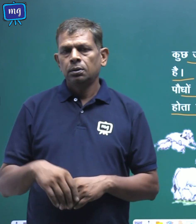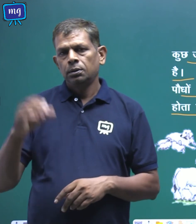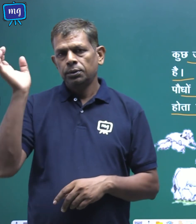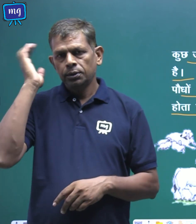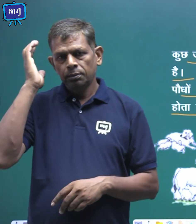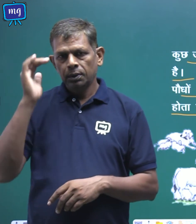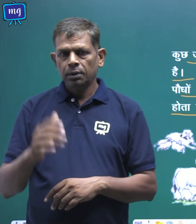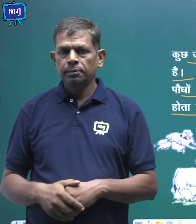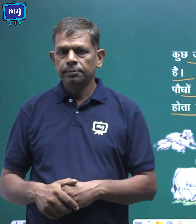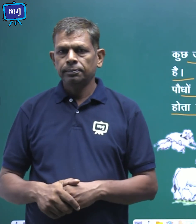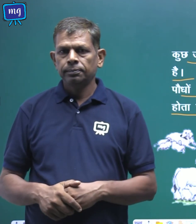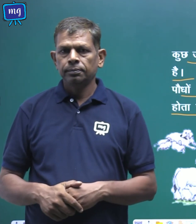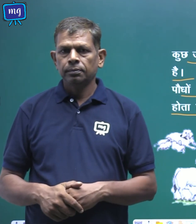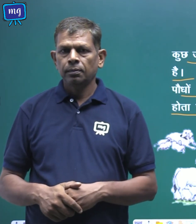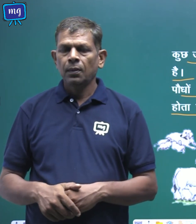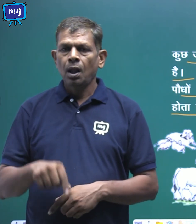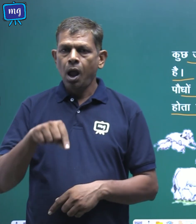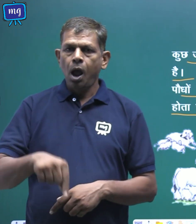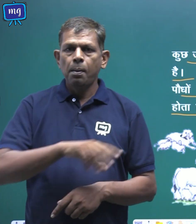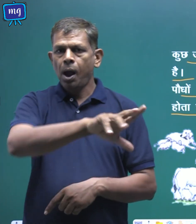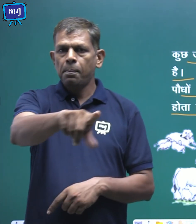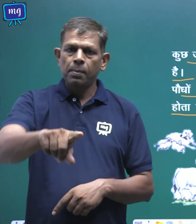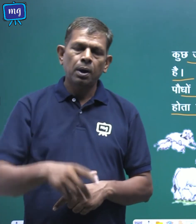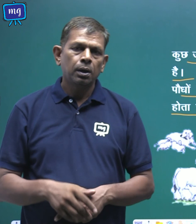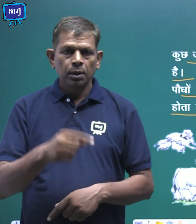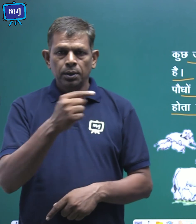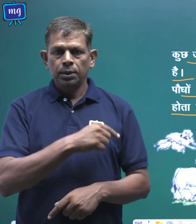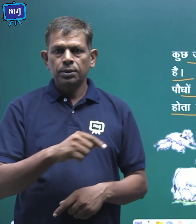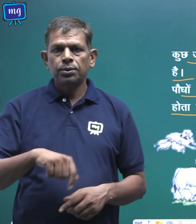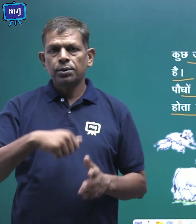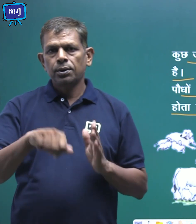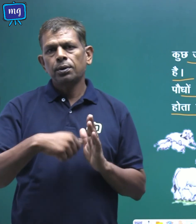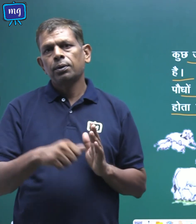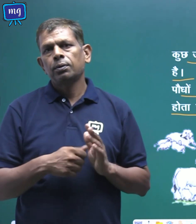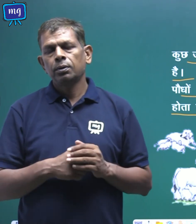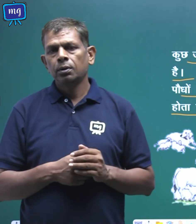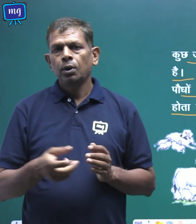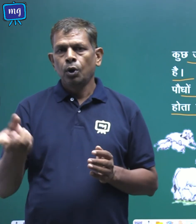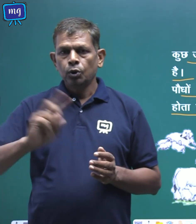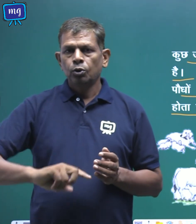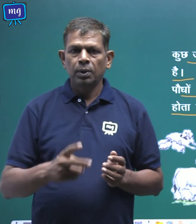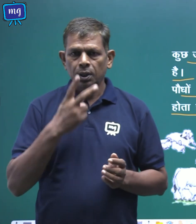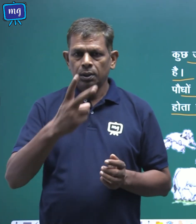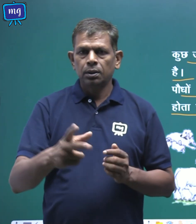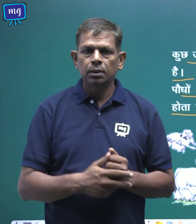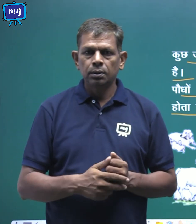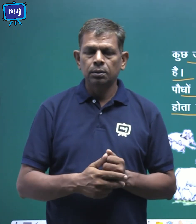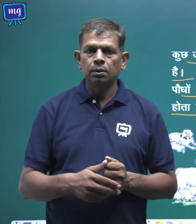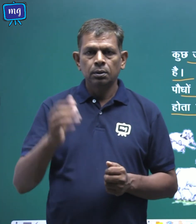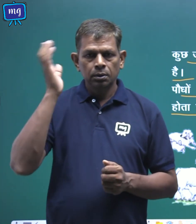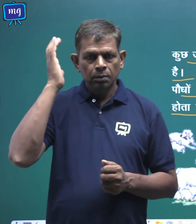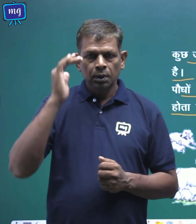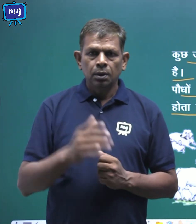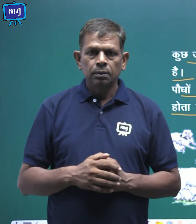लिया है। अब आप इस वीडियो को दोबारा देखना,